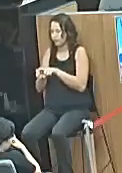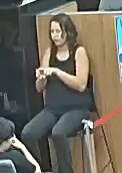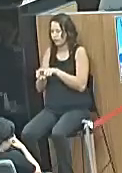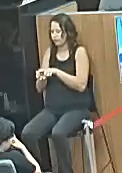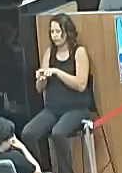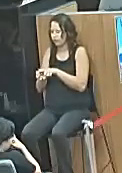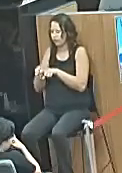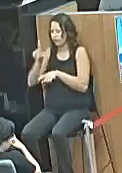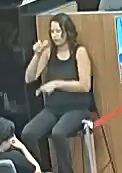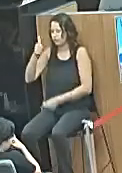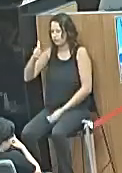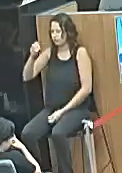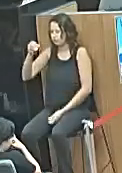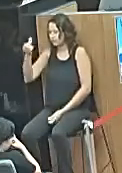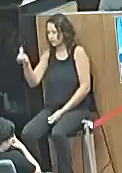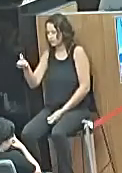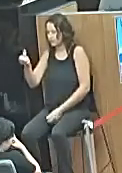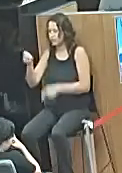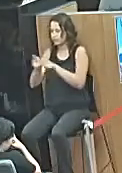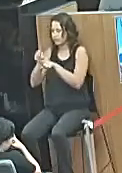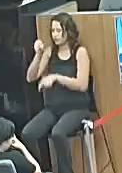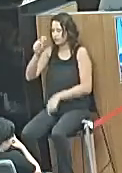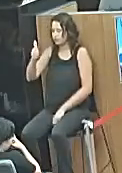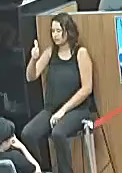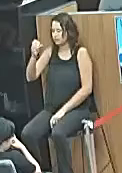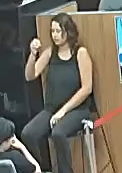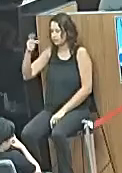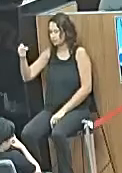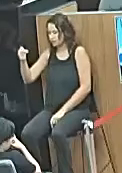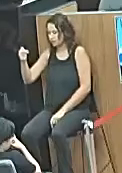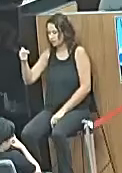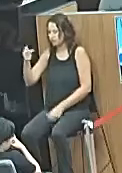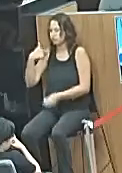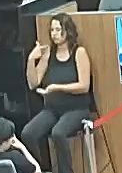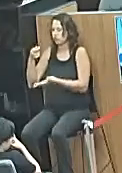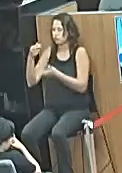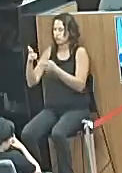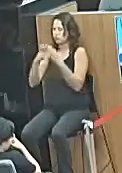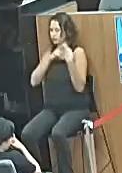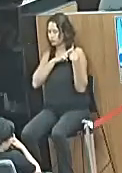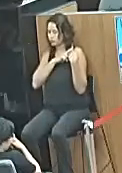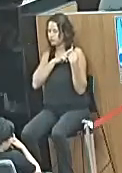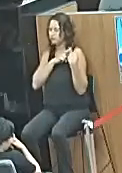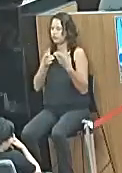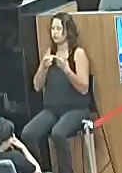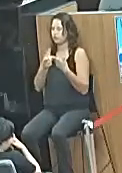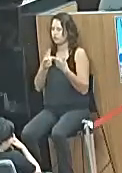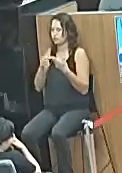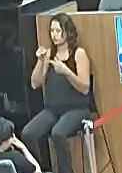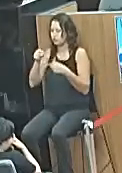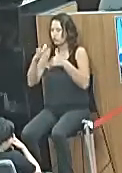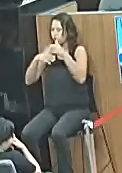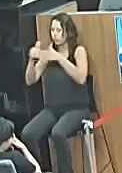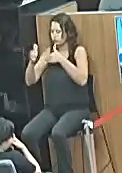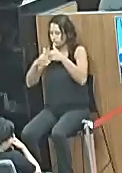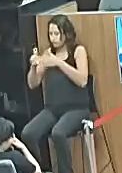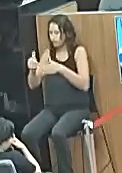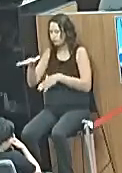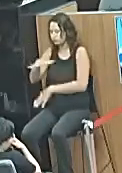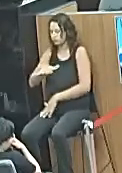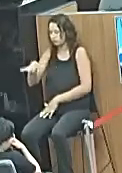programa 106 e 107 incluindo o compromisso com a valorização dos profissionais em educação da rede estadual